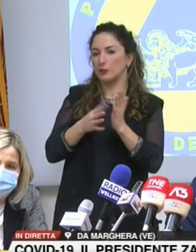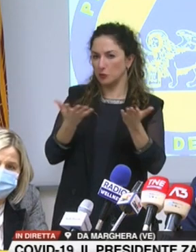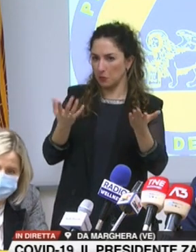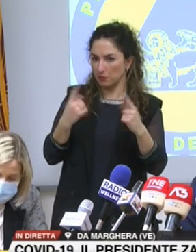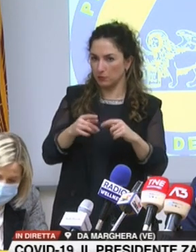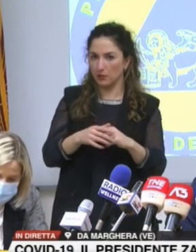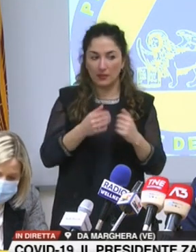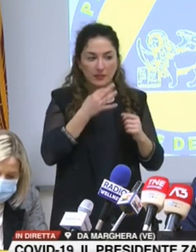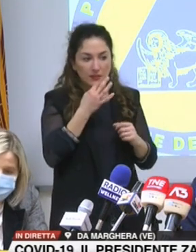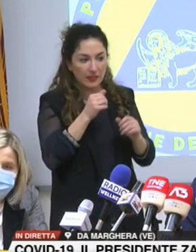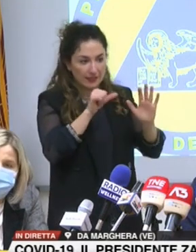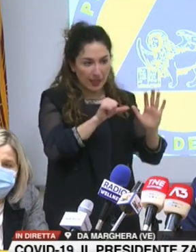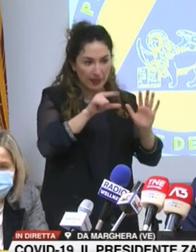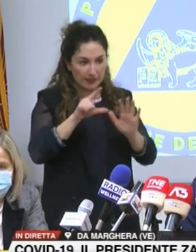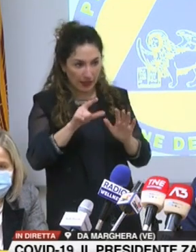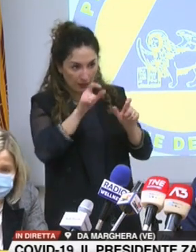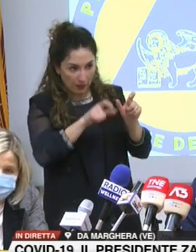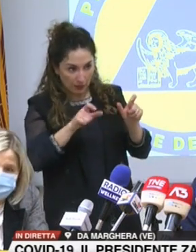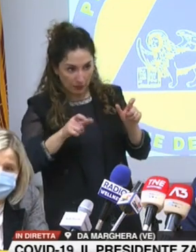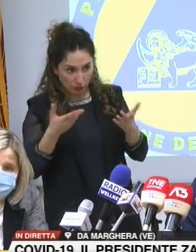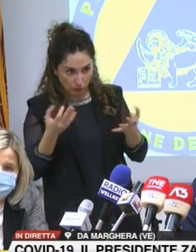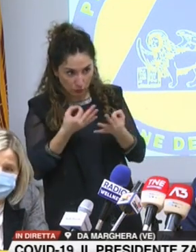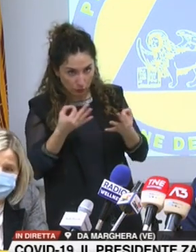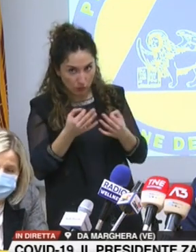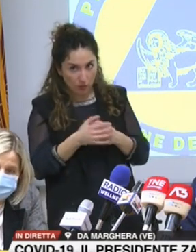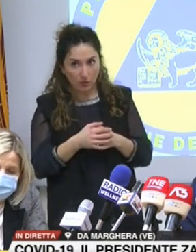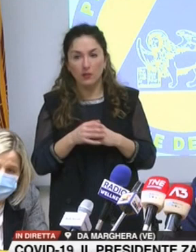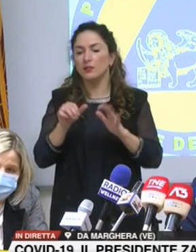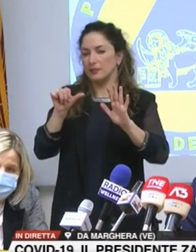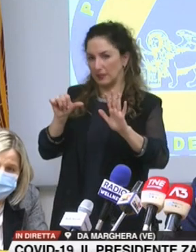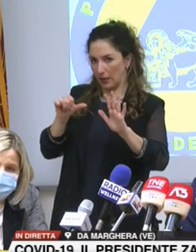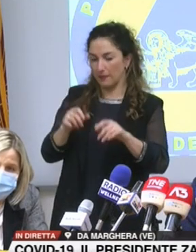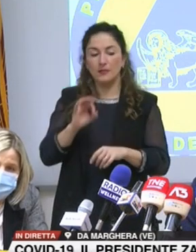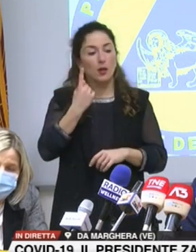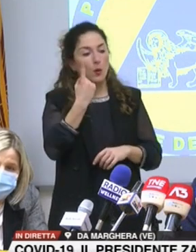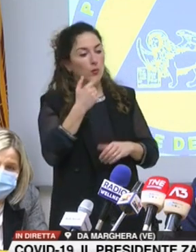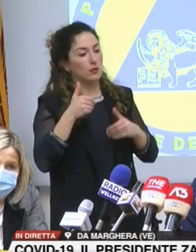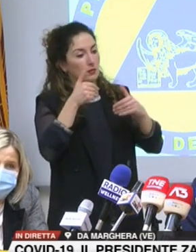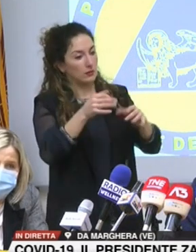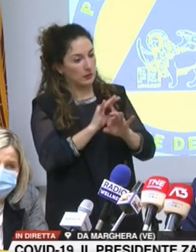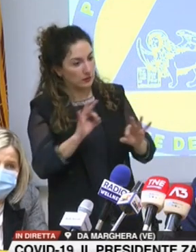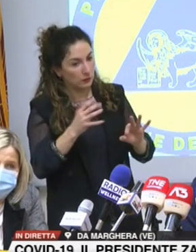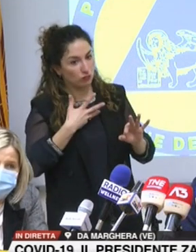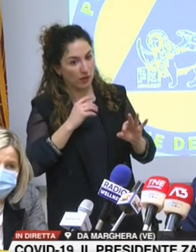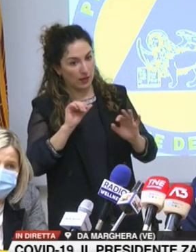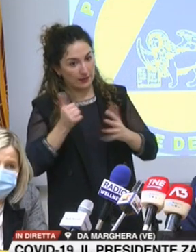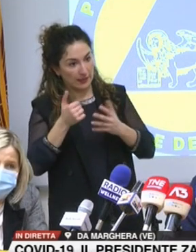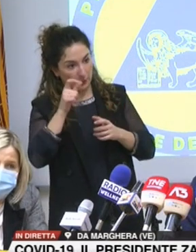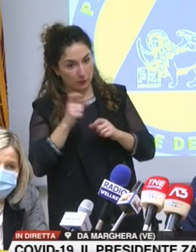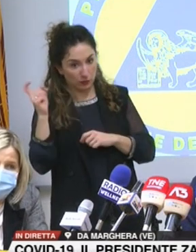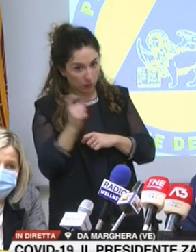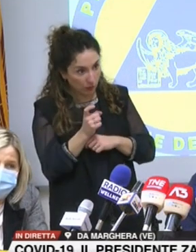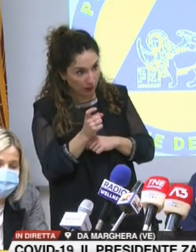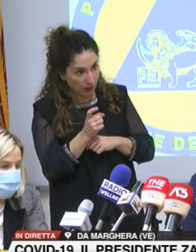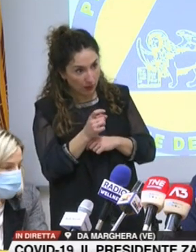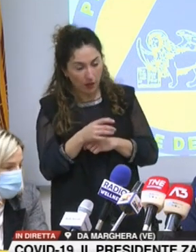avete 6-7 persone? 6. 6. Se per caso uno non si presenta, avete la sesta persona di scorta?